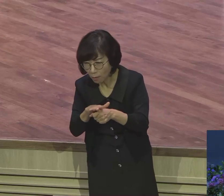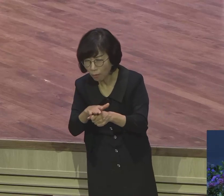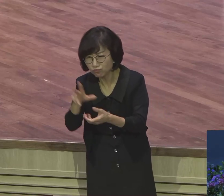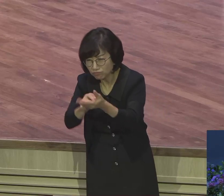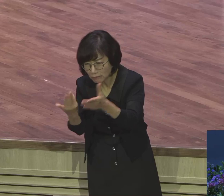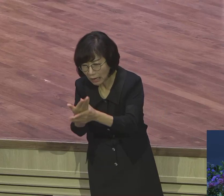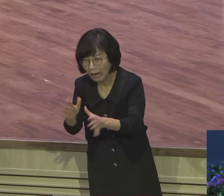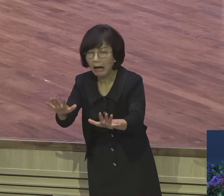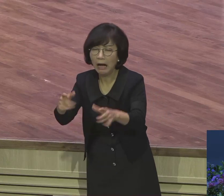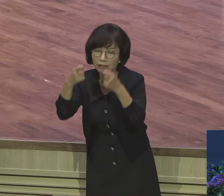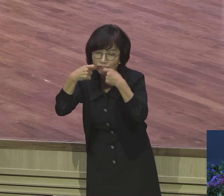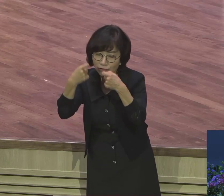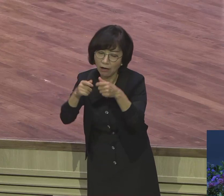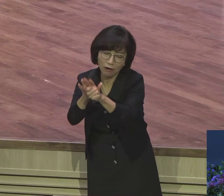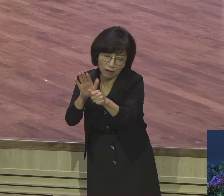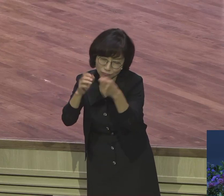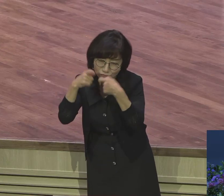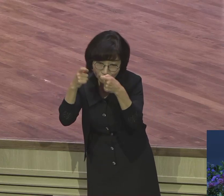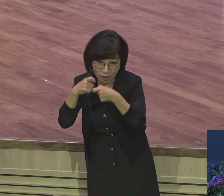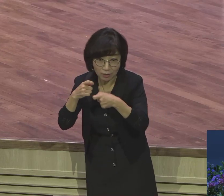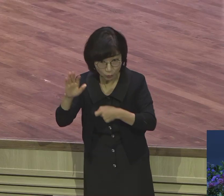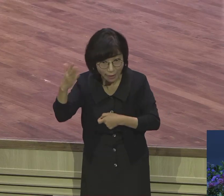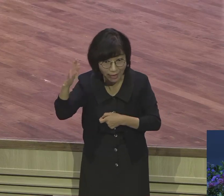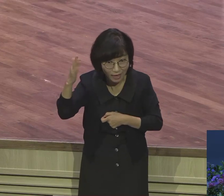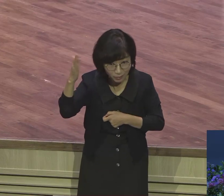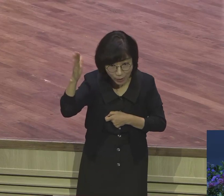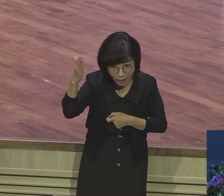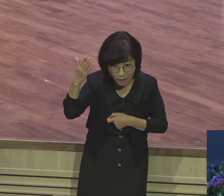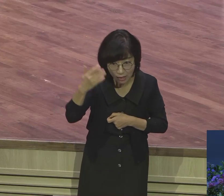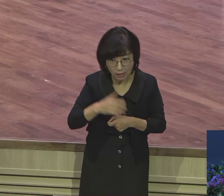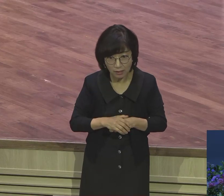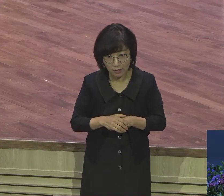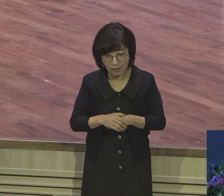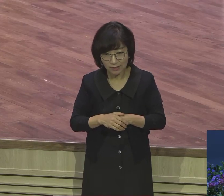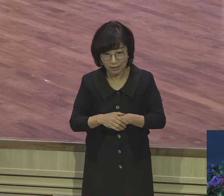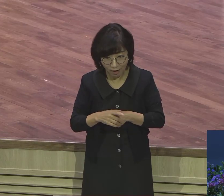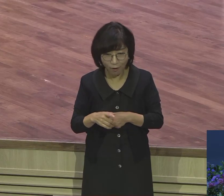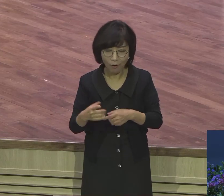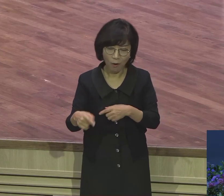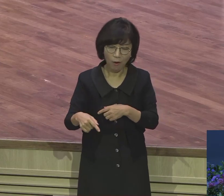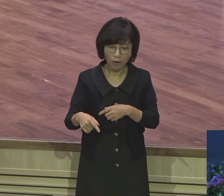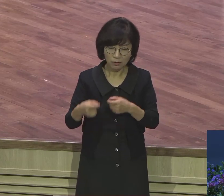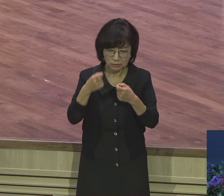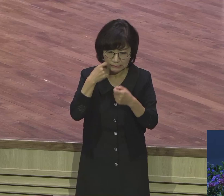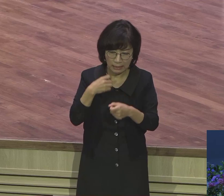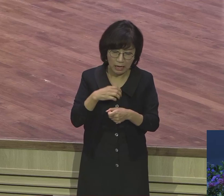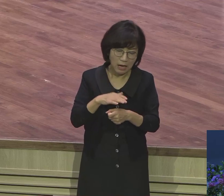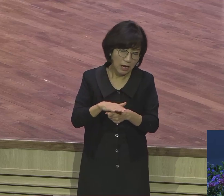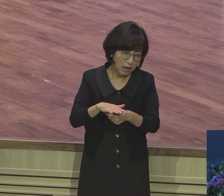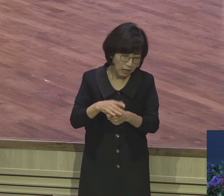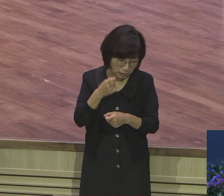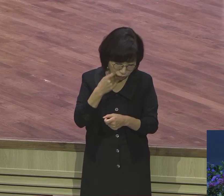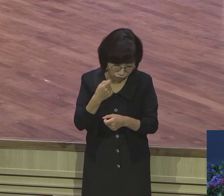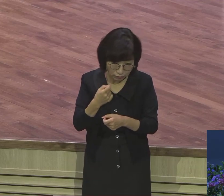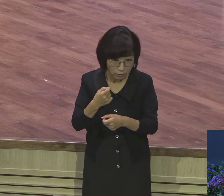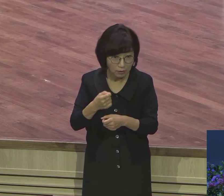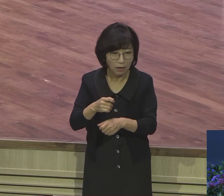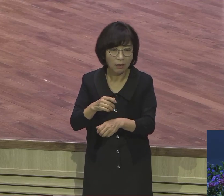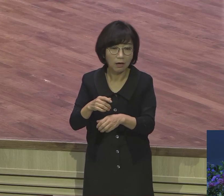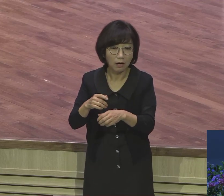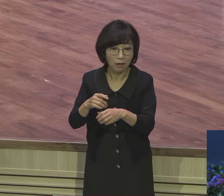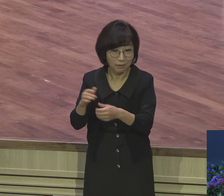잘해요. 사람들이 울면요. 같이 울어요. 그런 공감을 잘해요. 잘 울어주기도 합니다. 그런데 유독